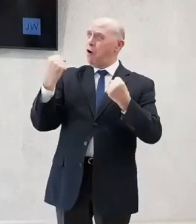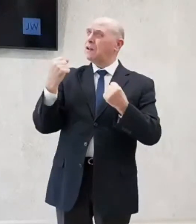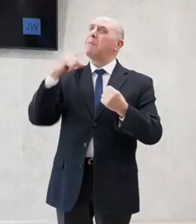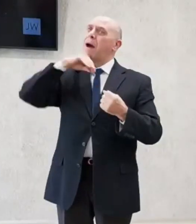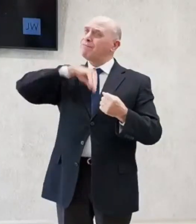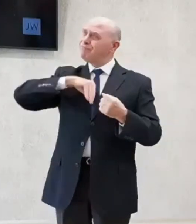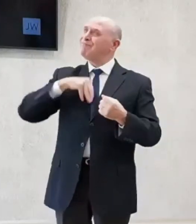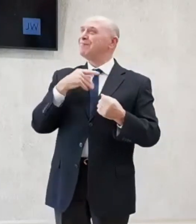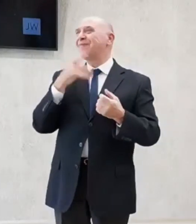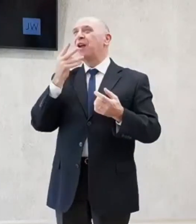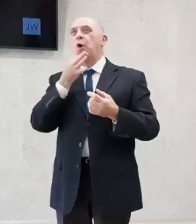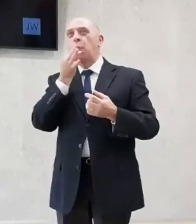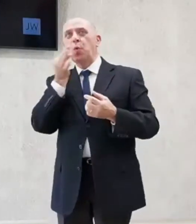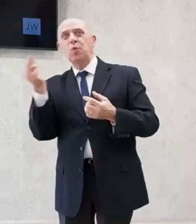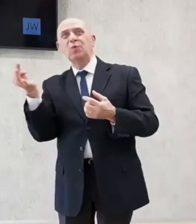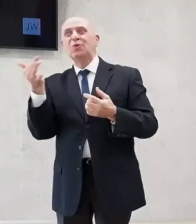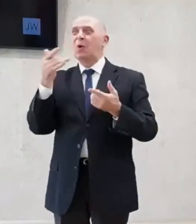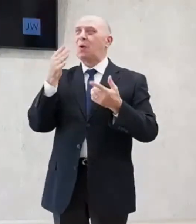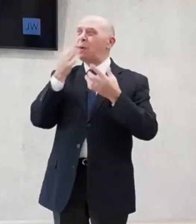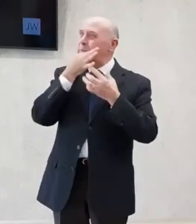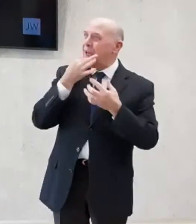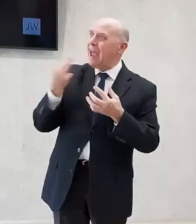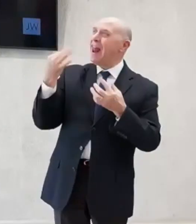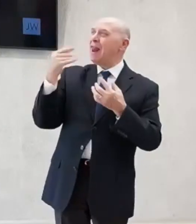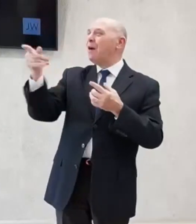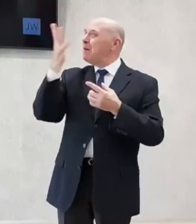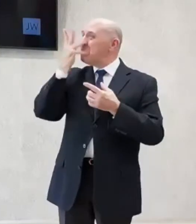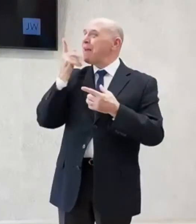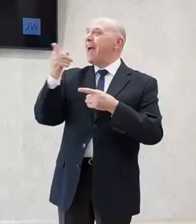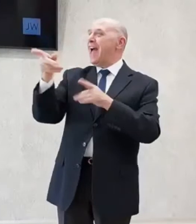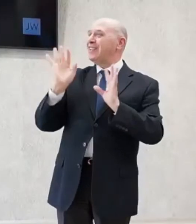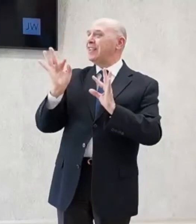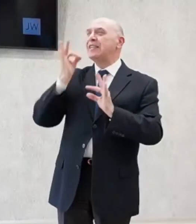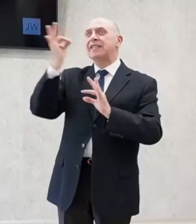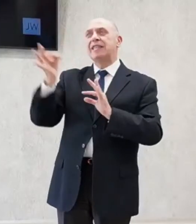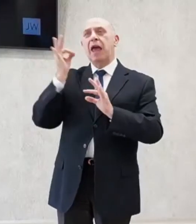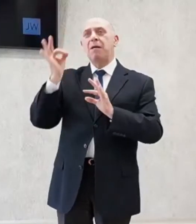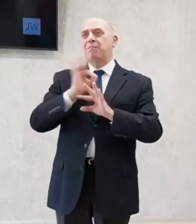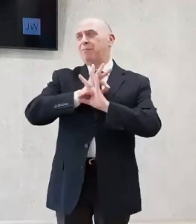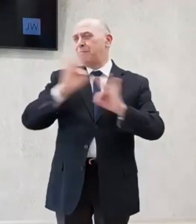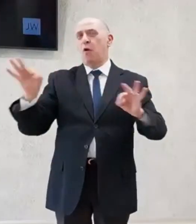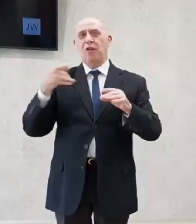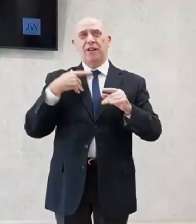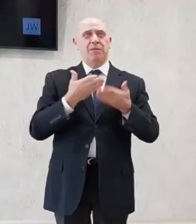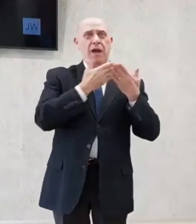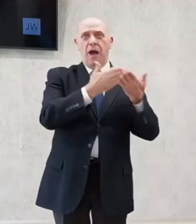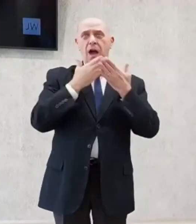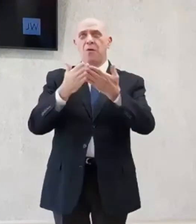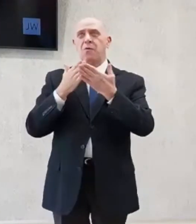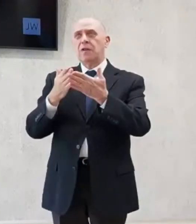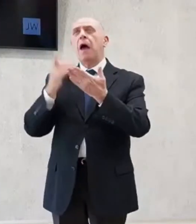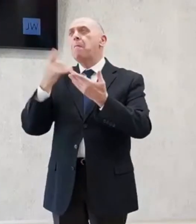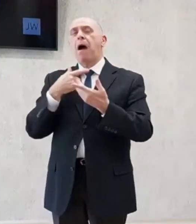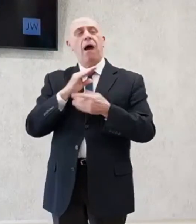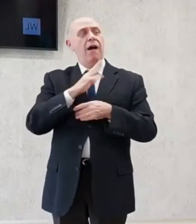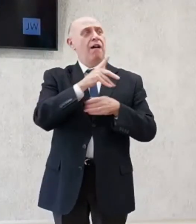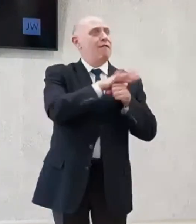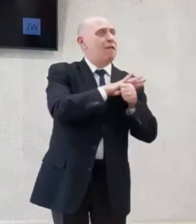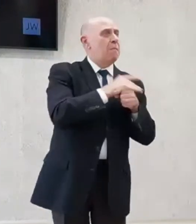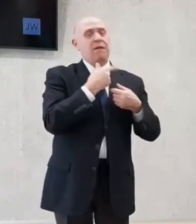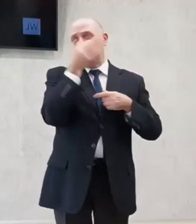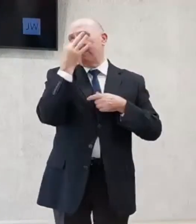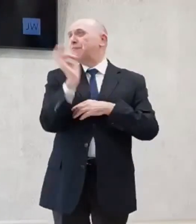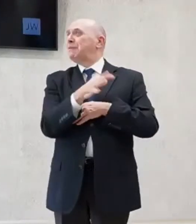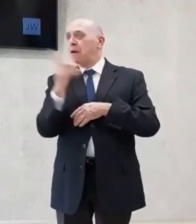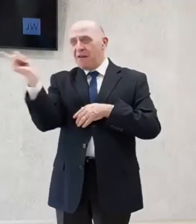bellezza è sempre stata Attiva dice il messaggio nell'aiutare tutti Non trascurando se stessa i suoi cari